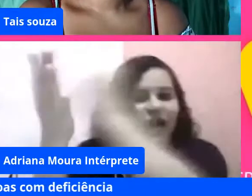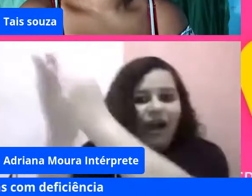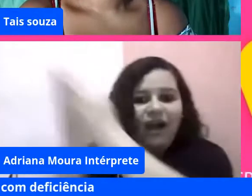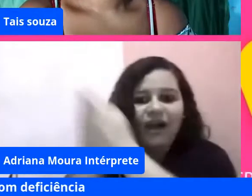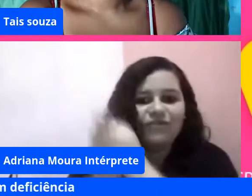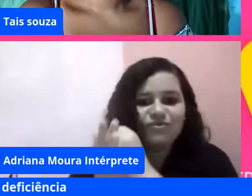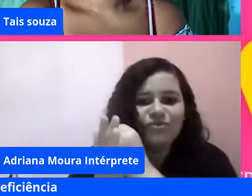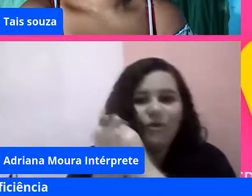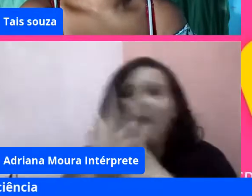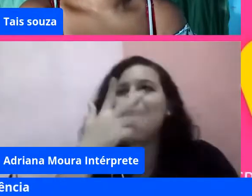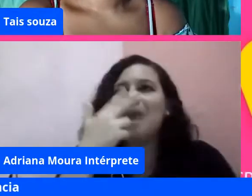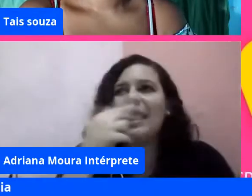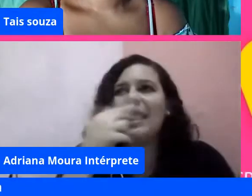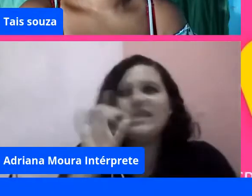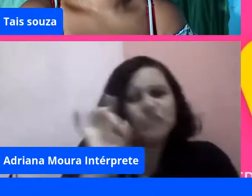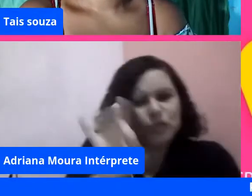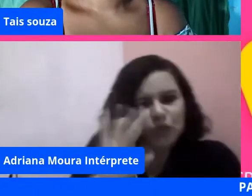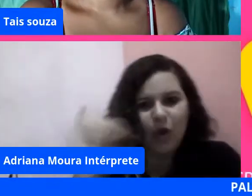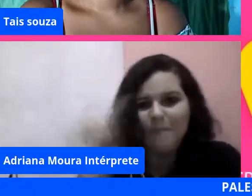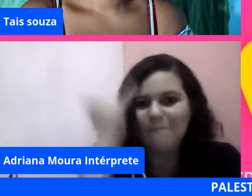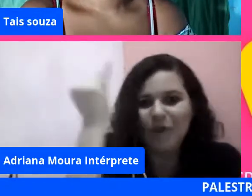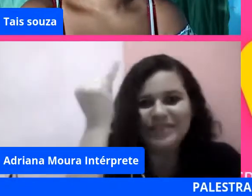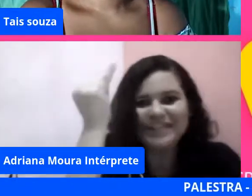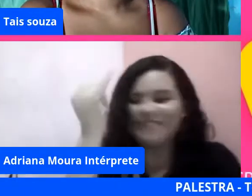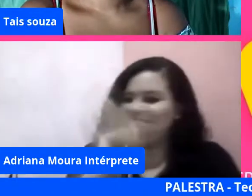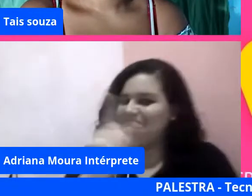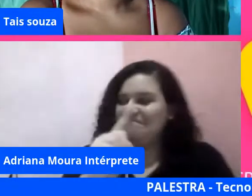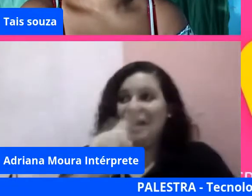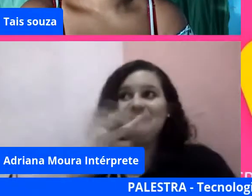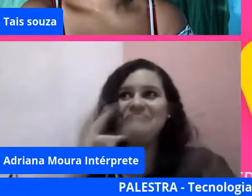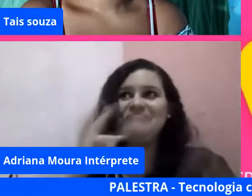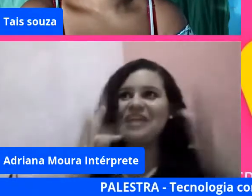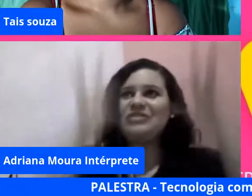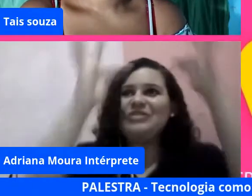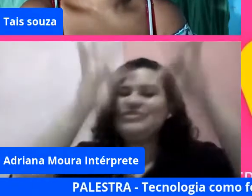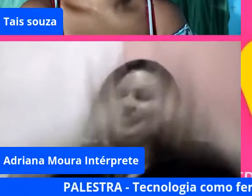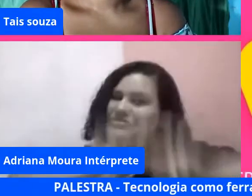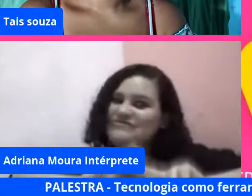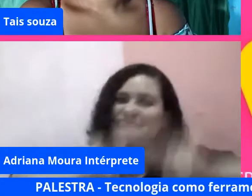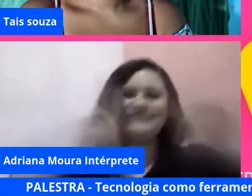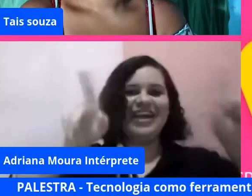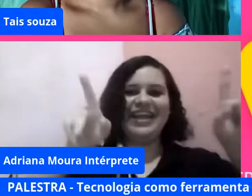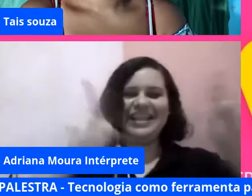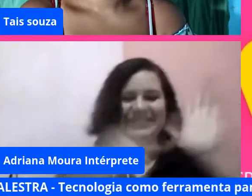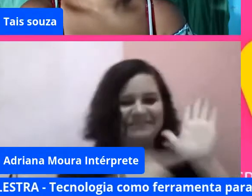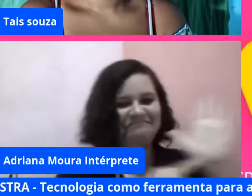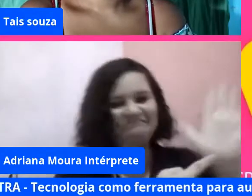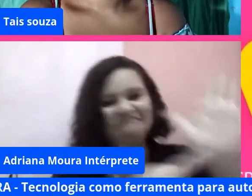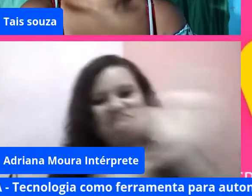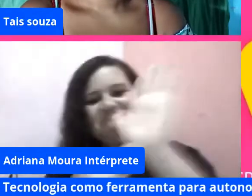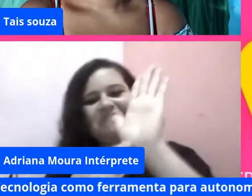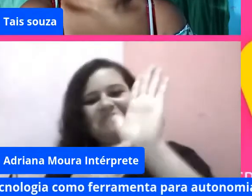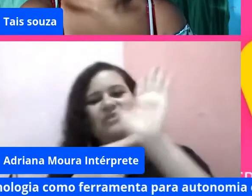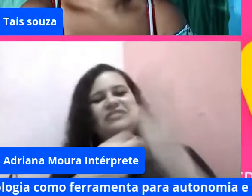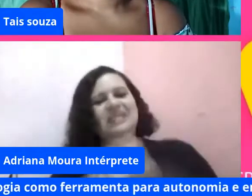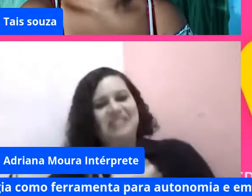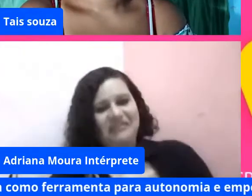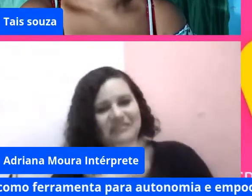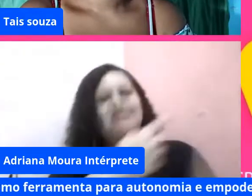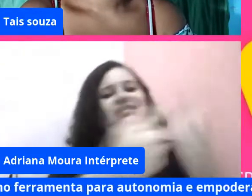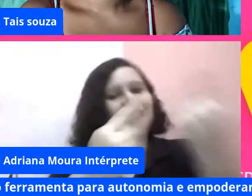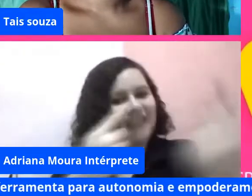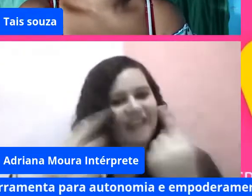algo importante. É o que faz a diferença na nossa vida, naquilo que é referente à questão da